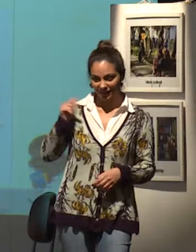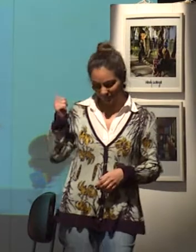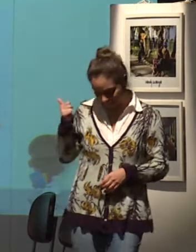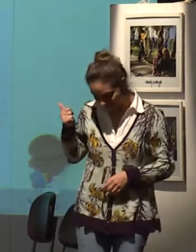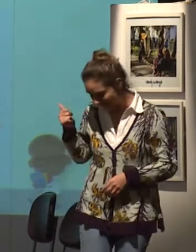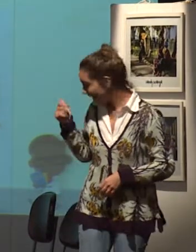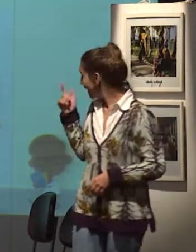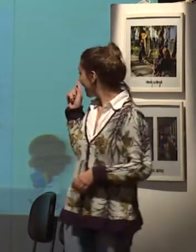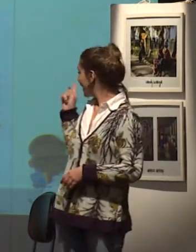Legal, não é?